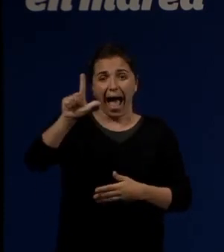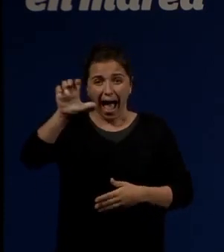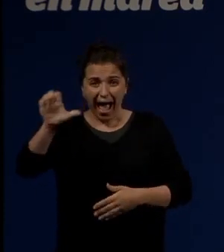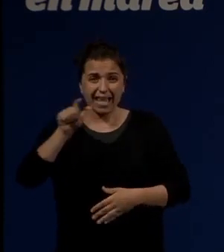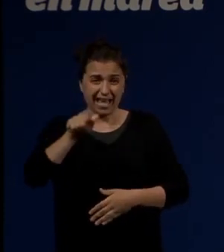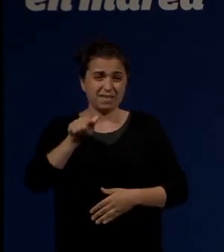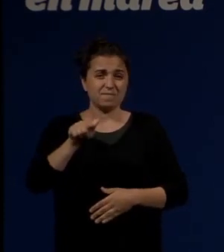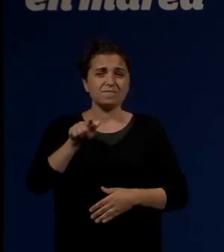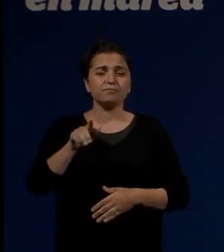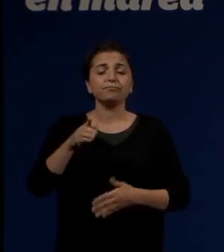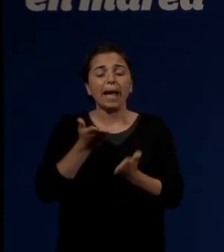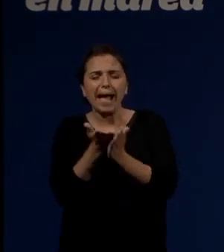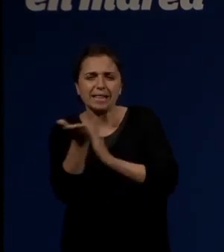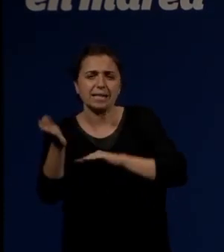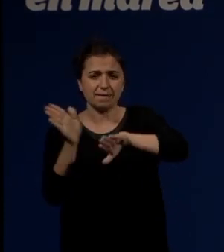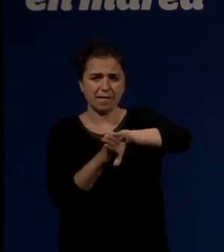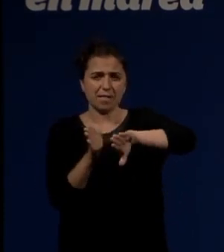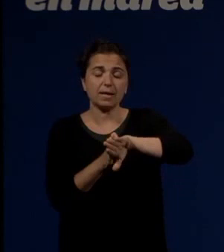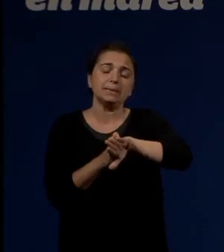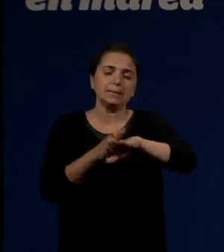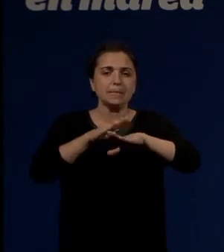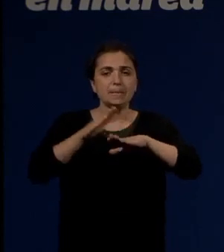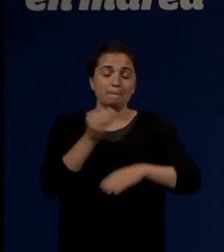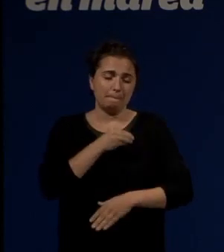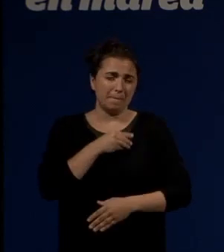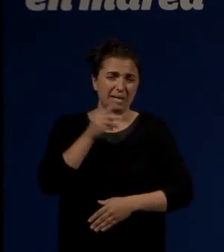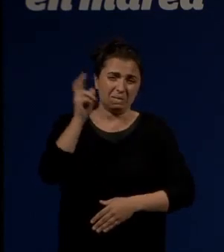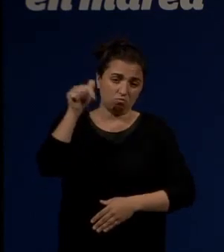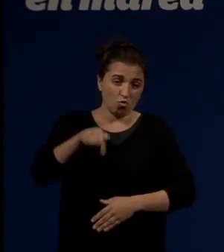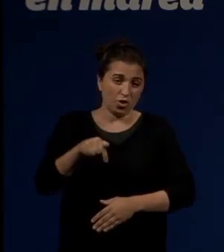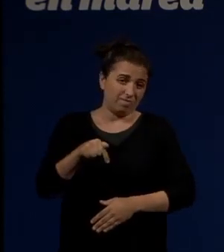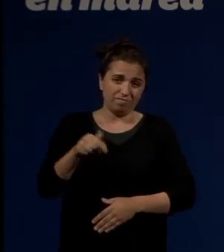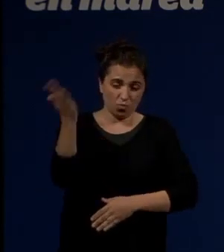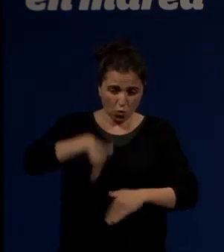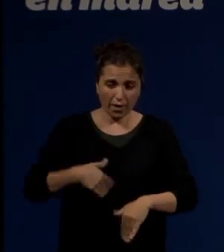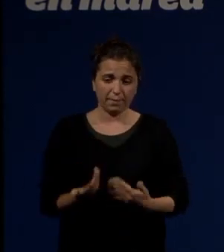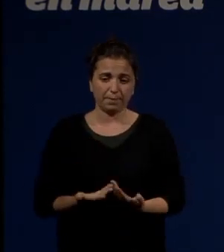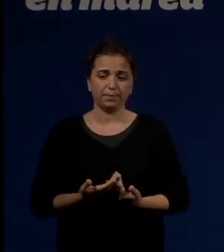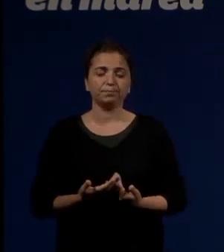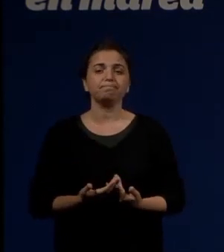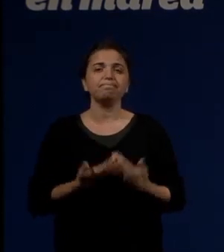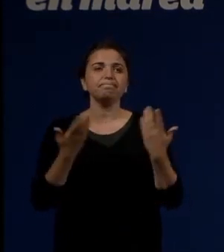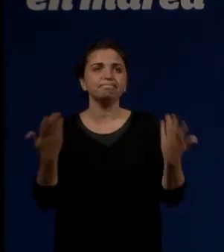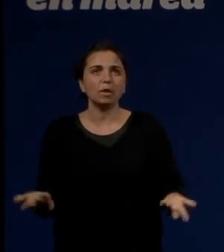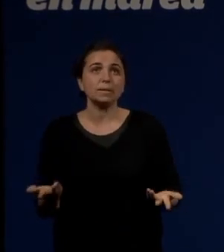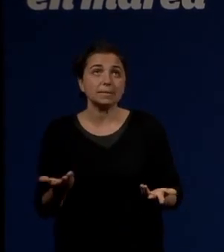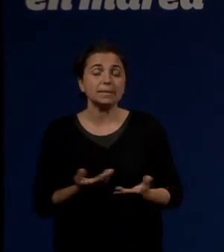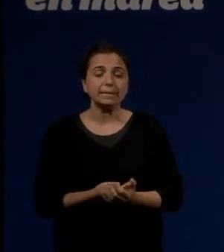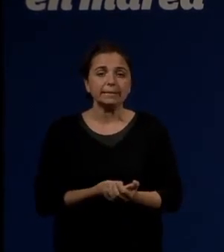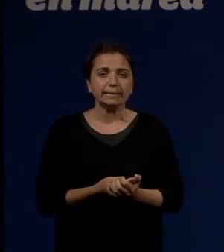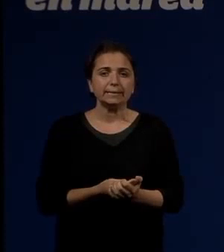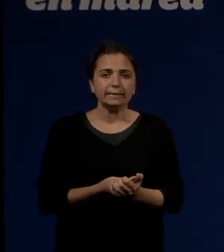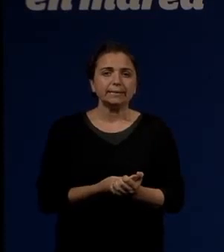que foi, digamos, aquel xermolo que hoxe nos ten aquí, e contra, por dicirlo así,